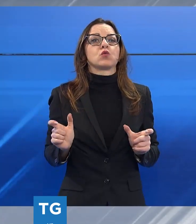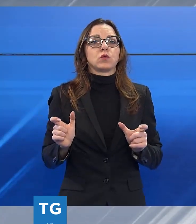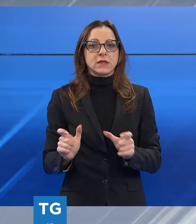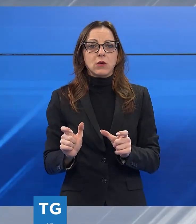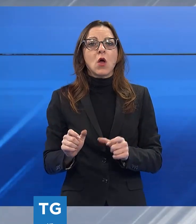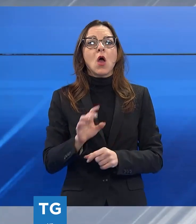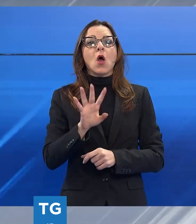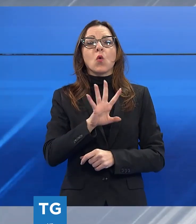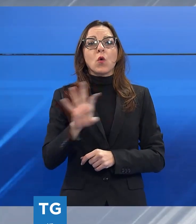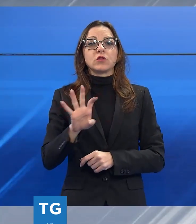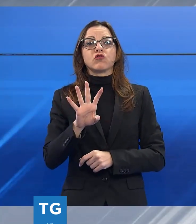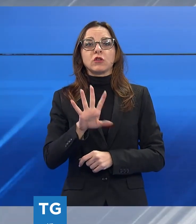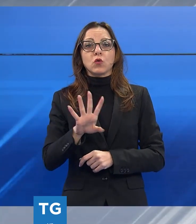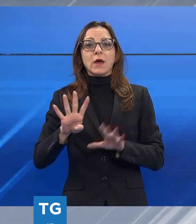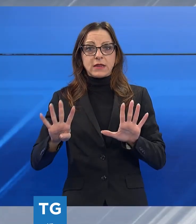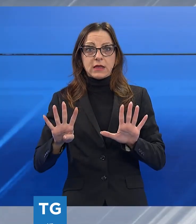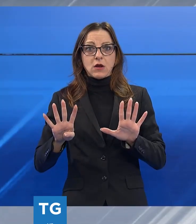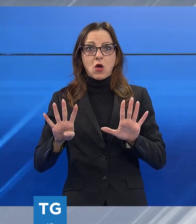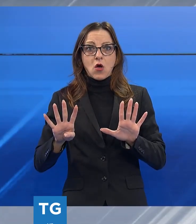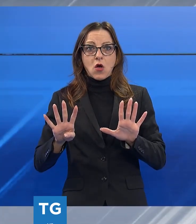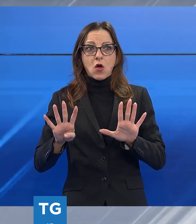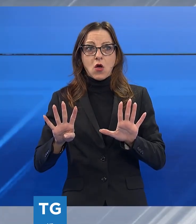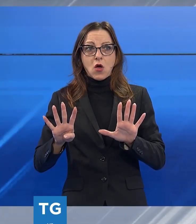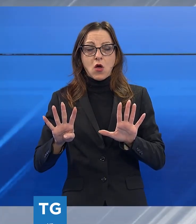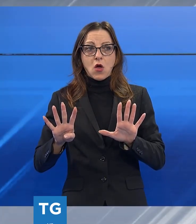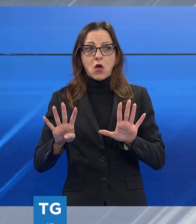stati 449, per